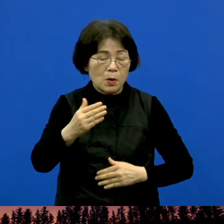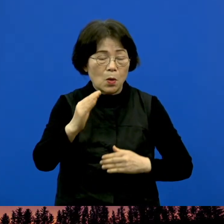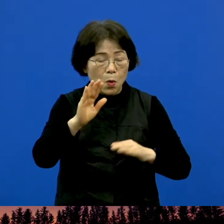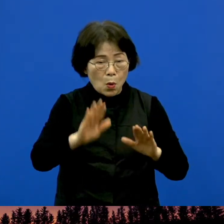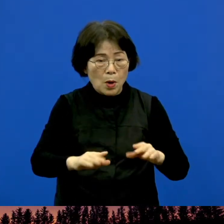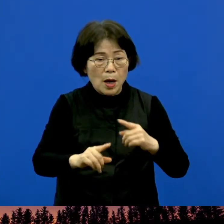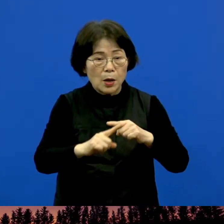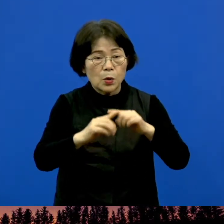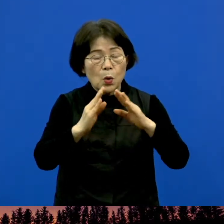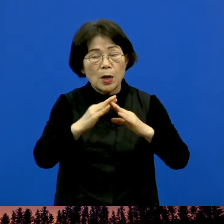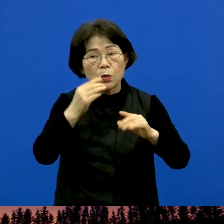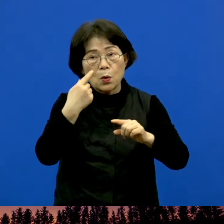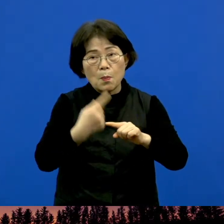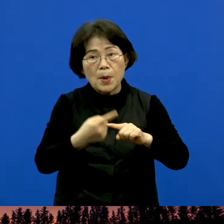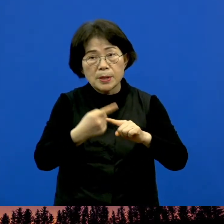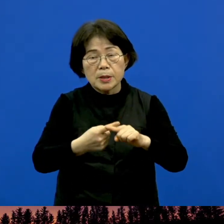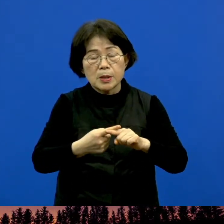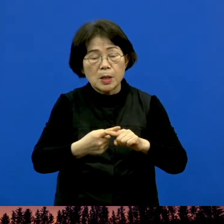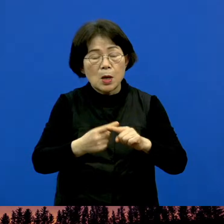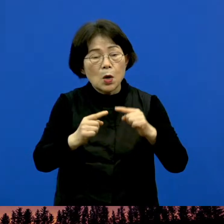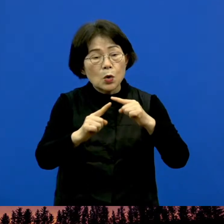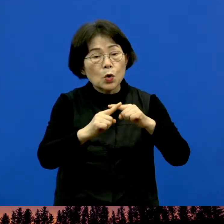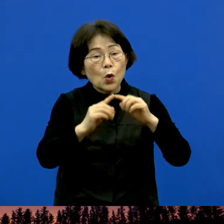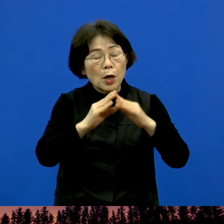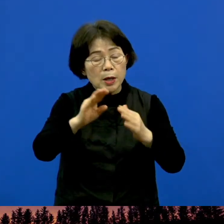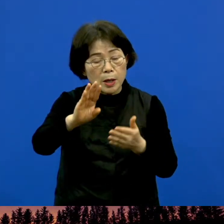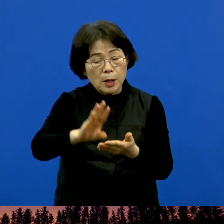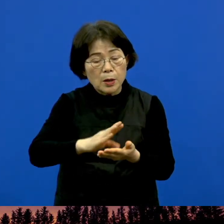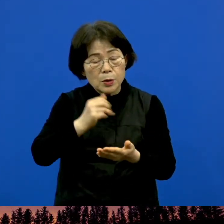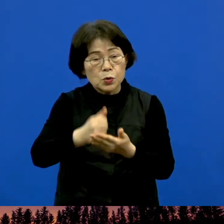마찬가지죠. 바울은 에베소 교회를 그리스도의 몸이라고 얘기했죠.